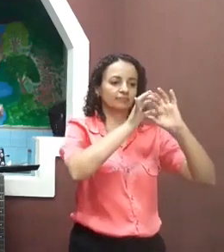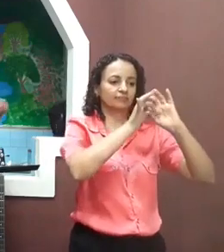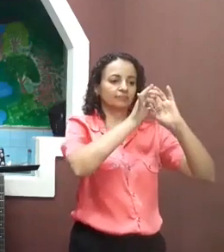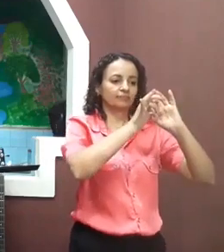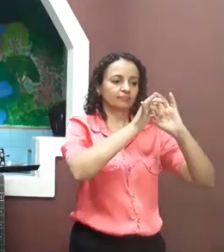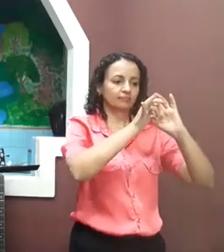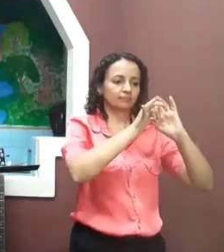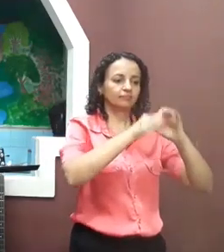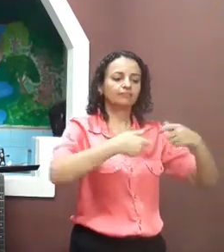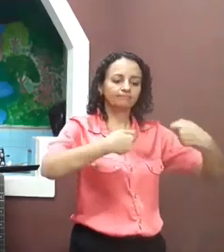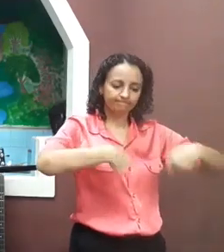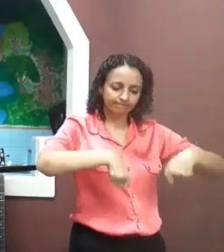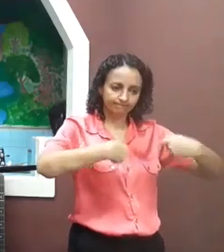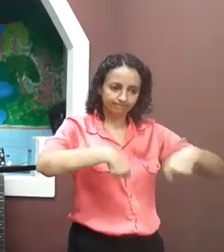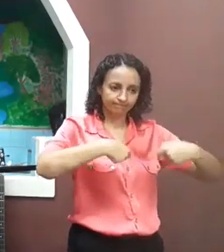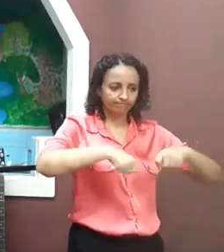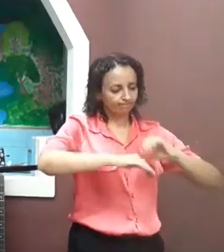A gente precisa